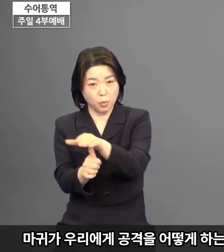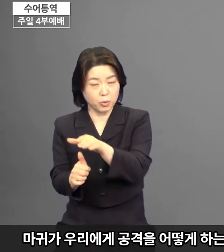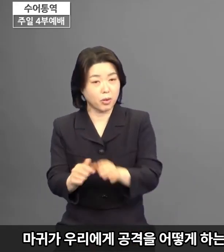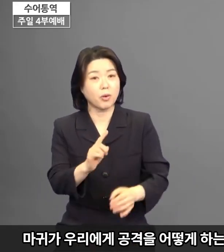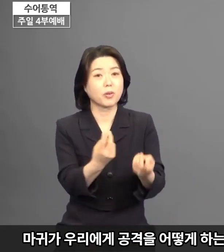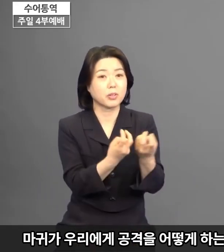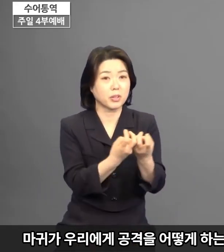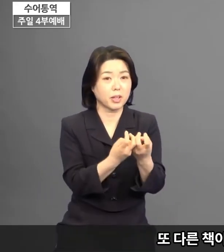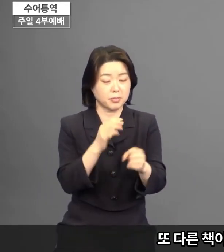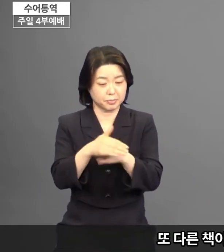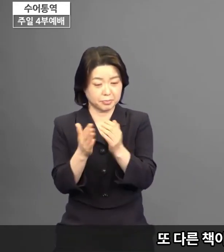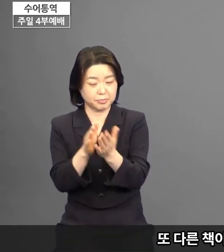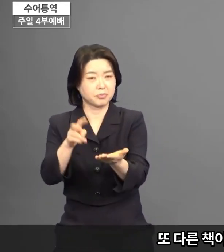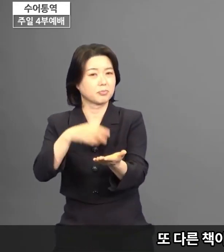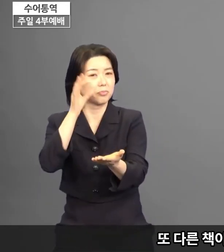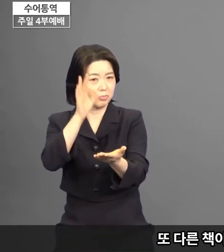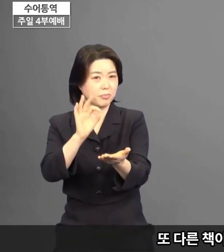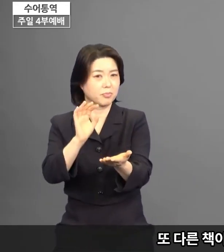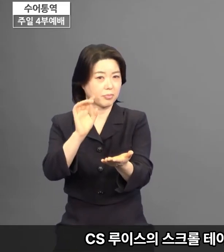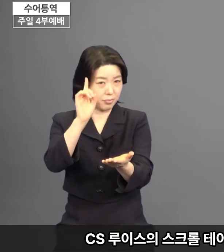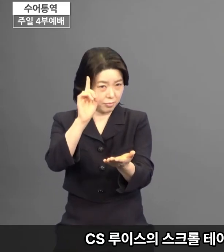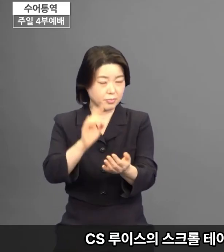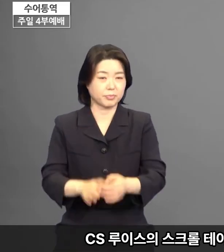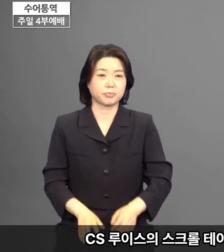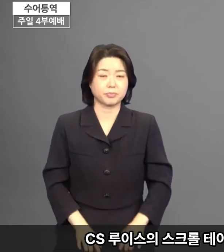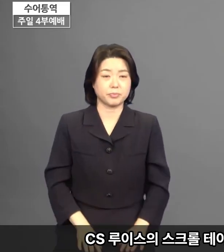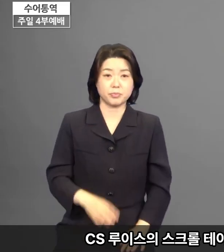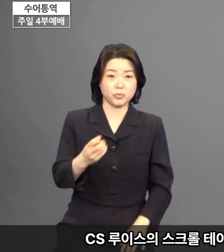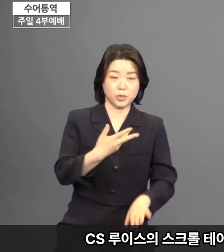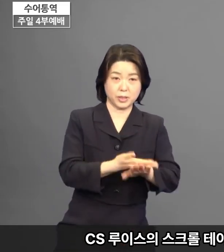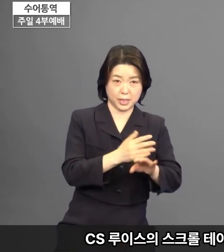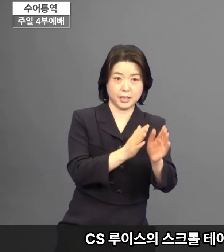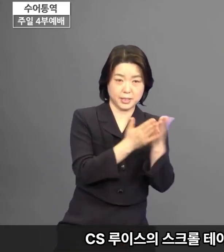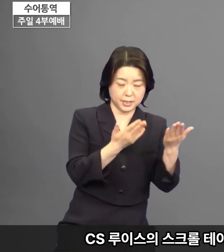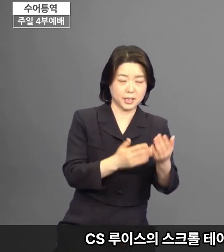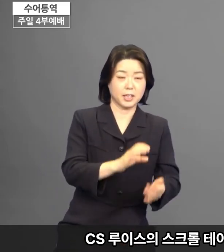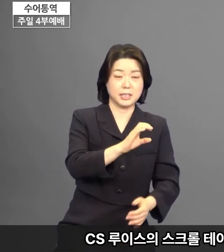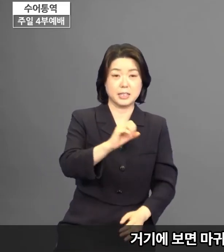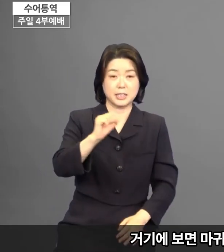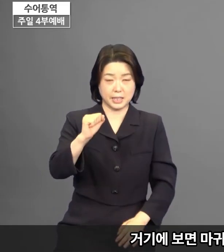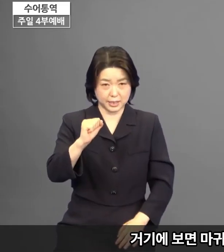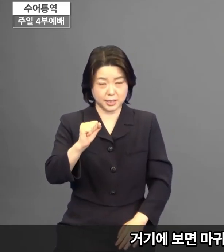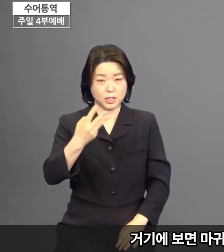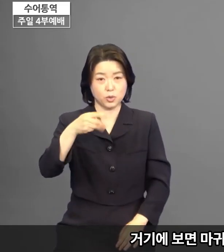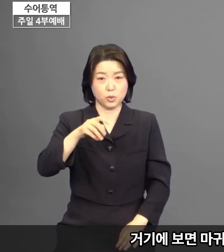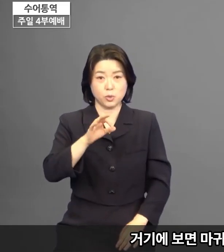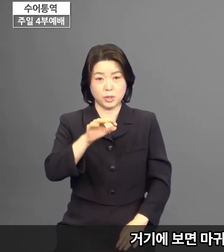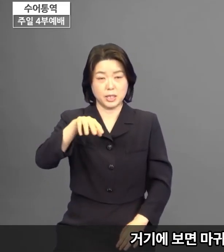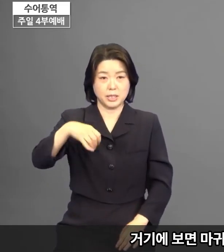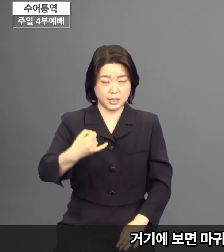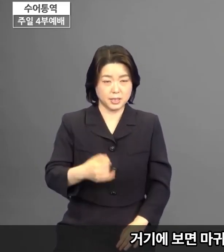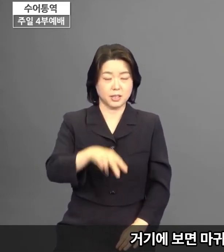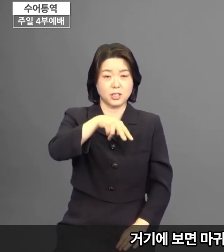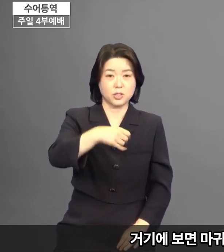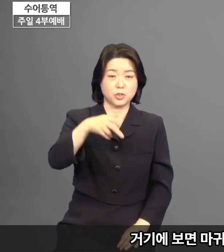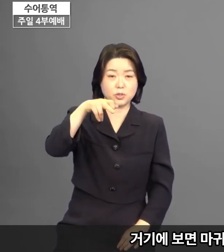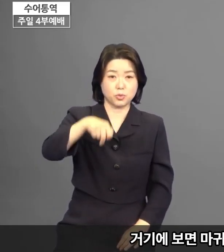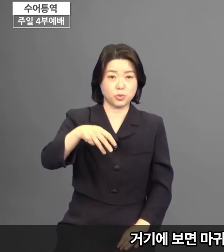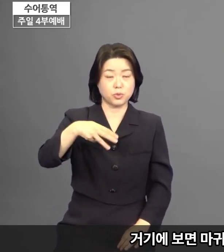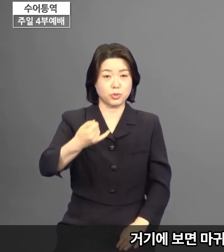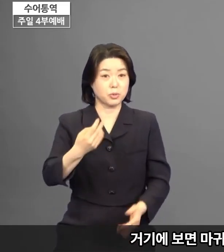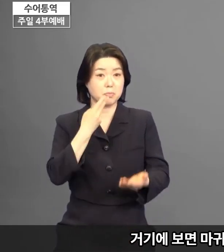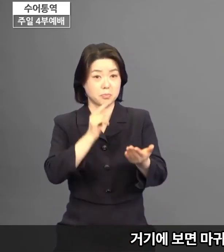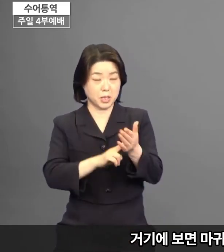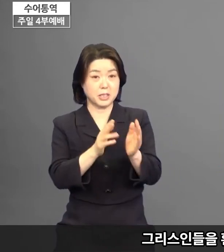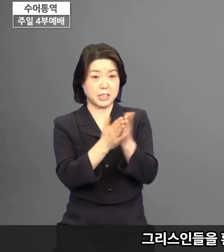읽어봐야 되는데 또 다른 책이 하나 있습니다. C.S. 루이스의 스크롤테이프의 편지 읽어보셨습니까? 거기에 보면 마귀가